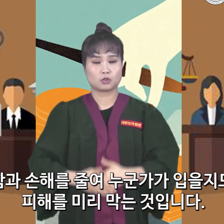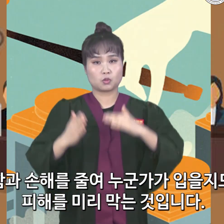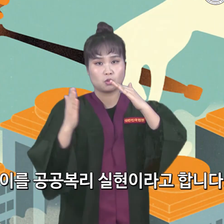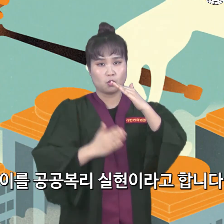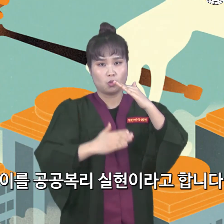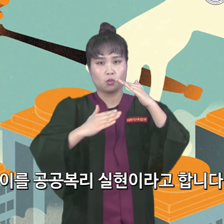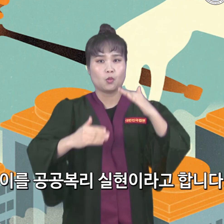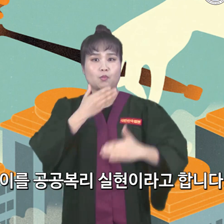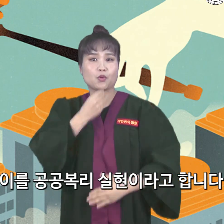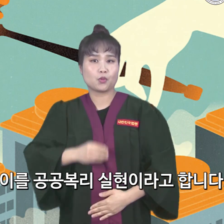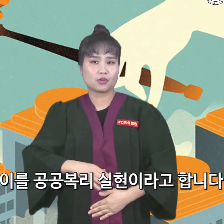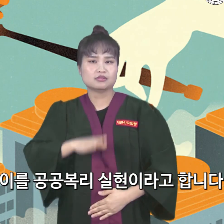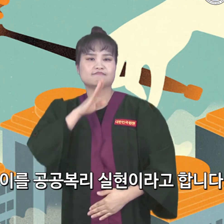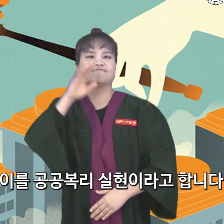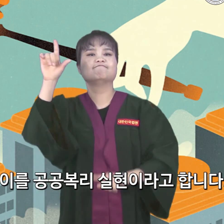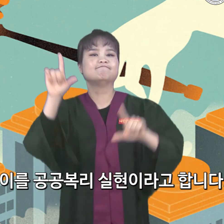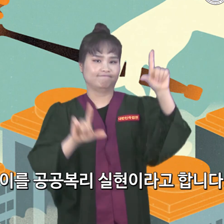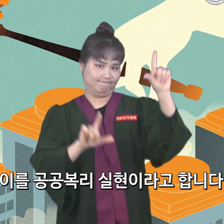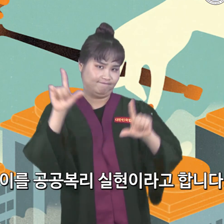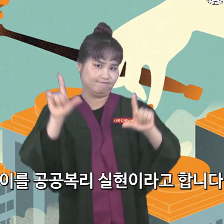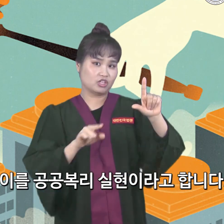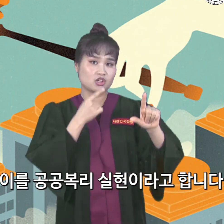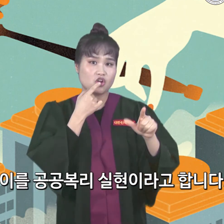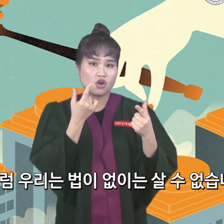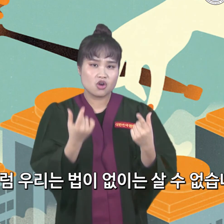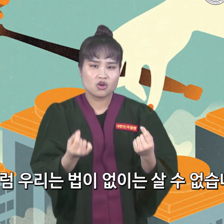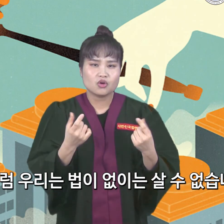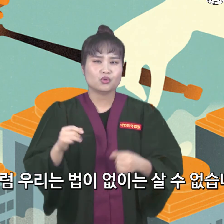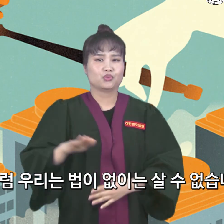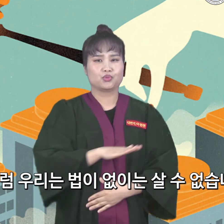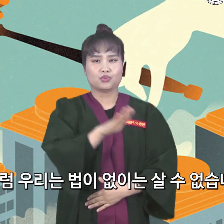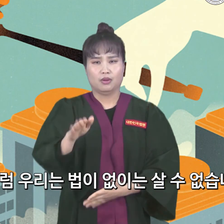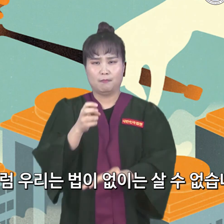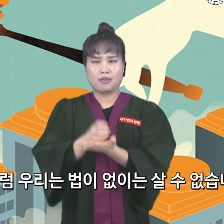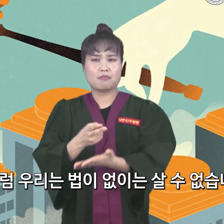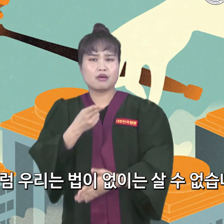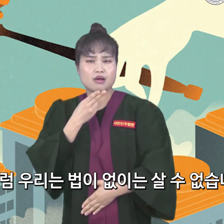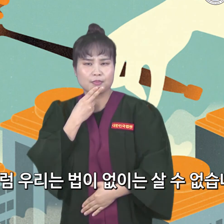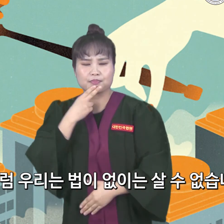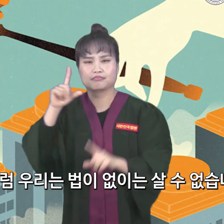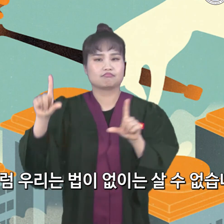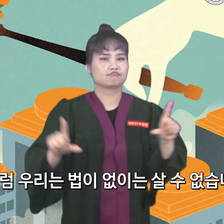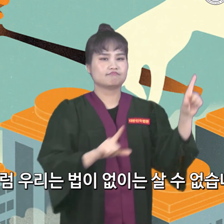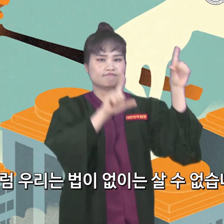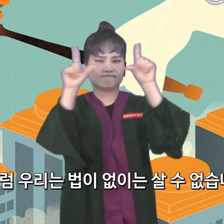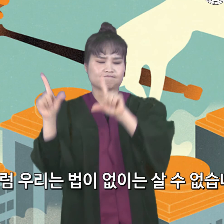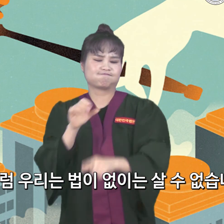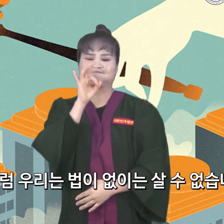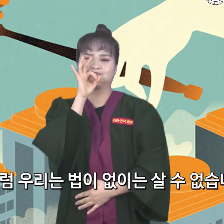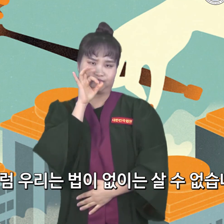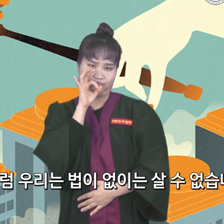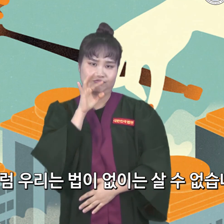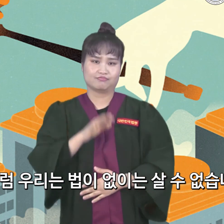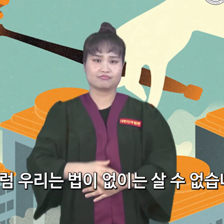막는 것입니다. 이를 공공복리 실현이라고 합니다. 이처럼 우리는 법이 없이는 살 수